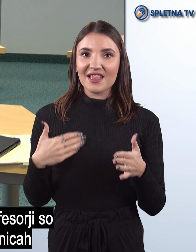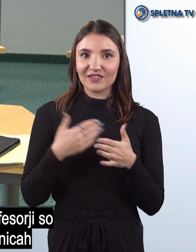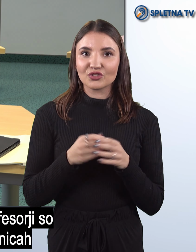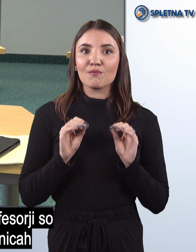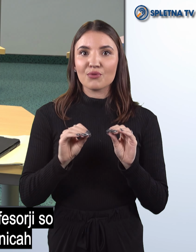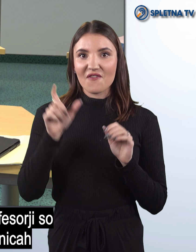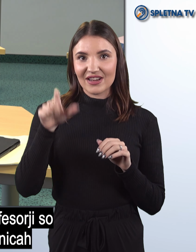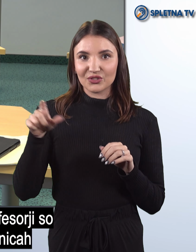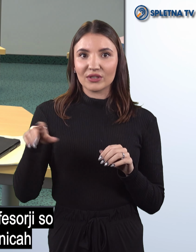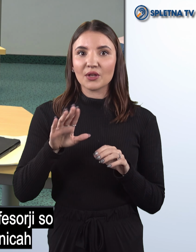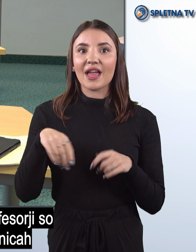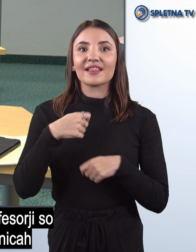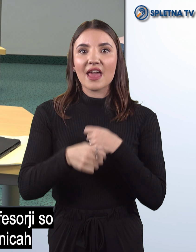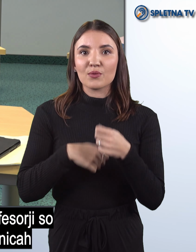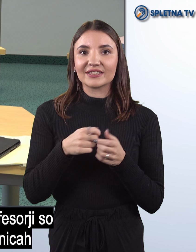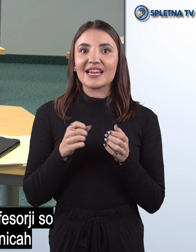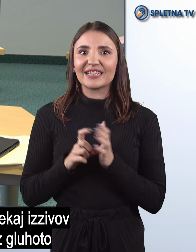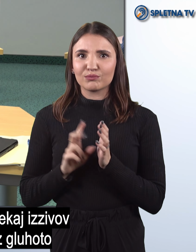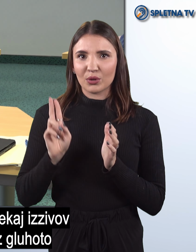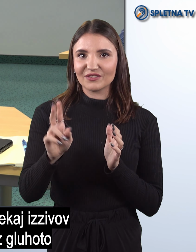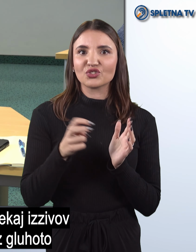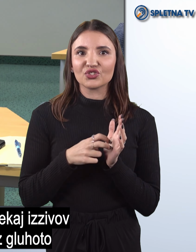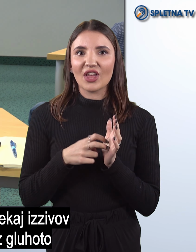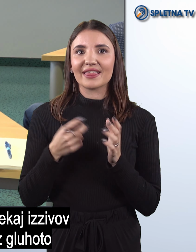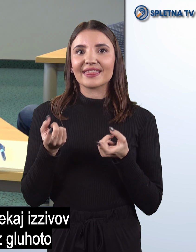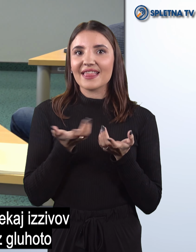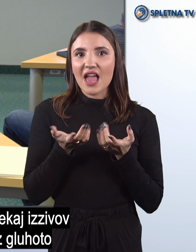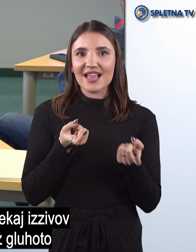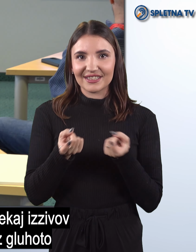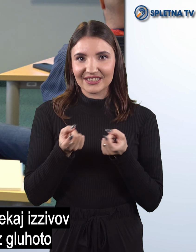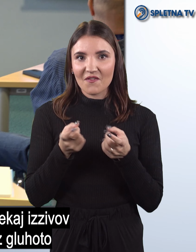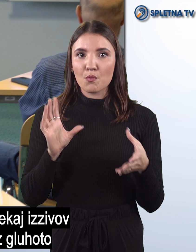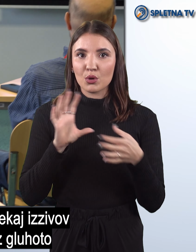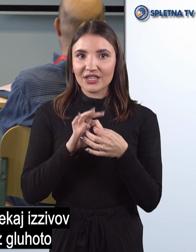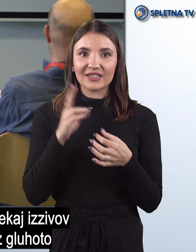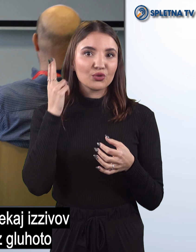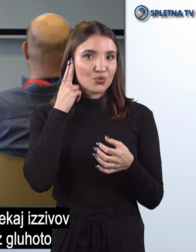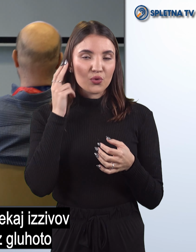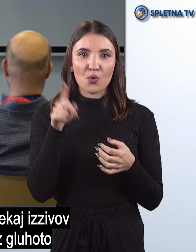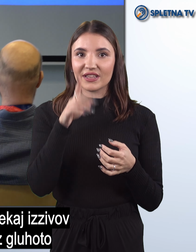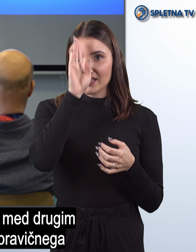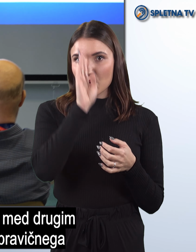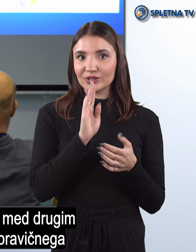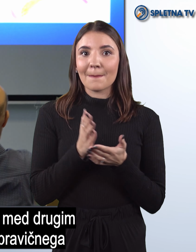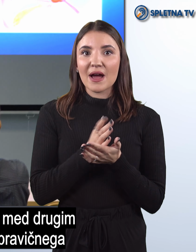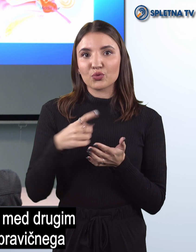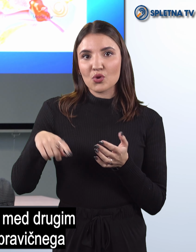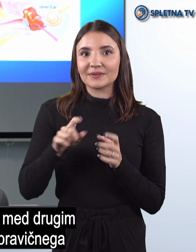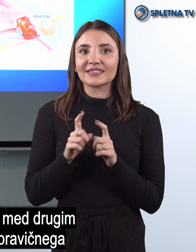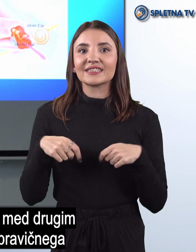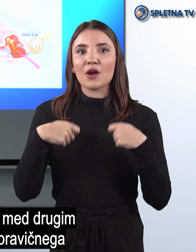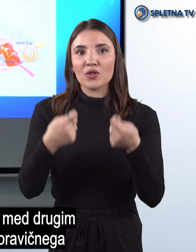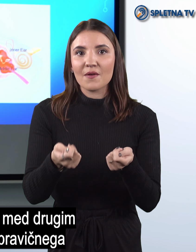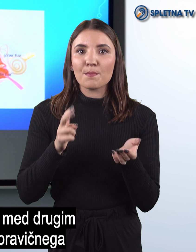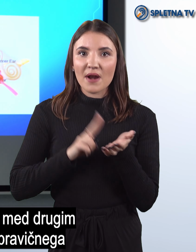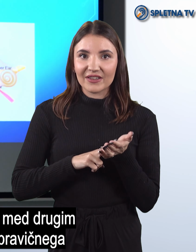Navzoči profesorji so na delavnicah izpostavili še nekaj izzivov v povezavi z gluhoto in naglušnostjo, med